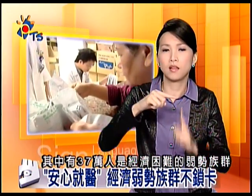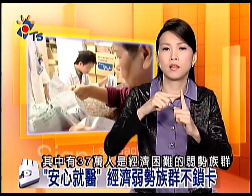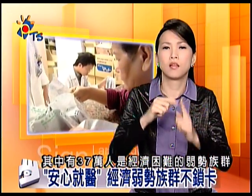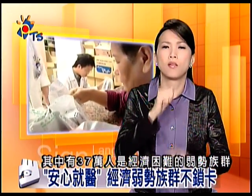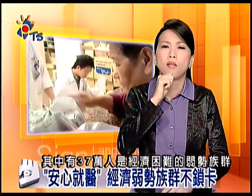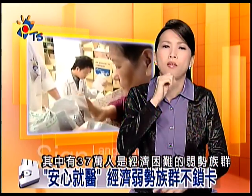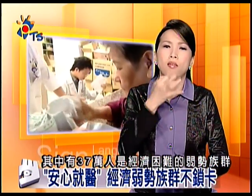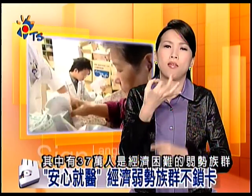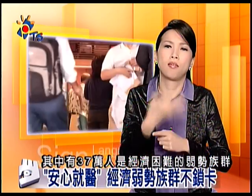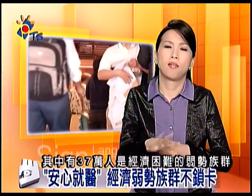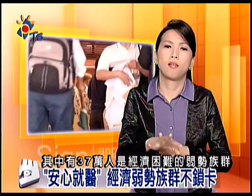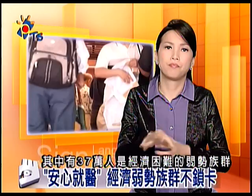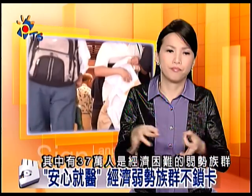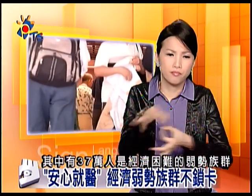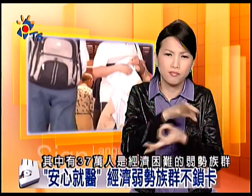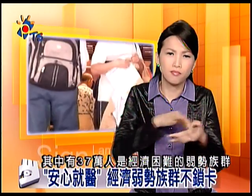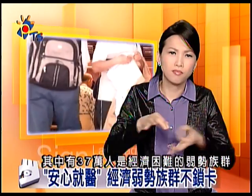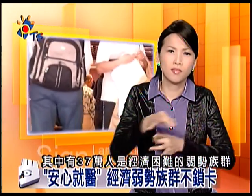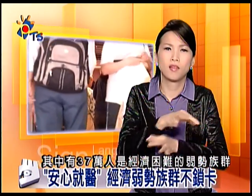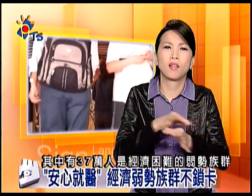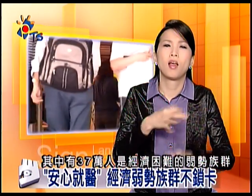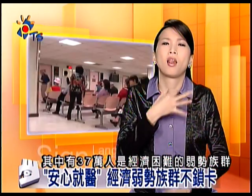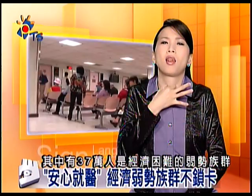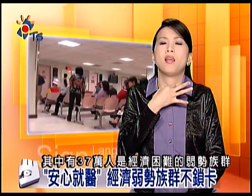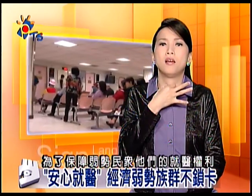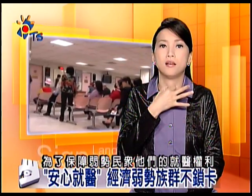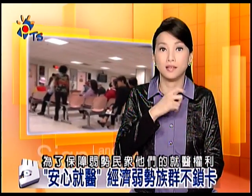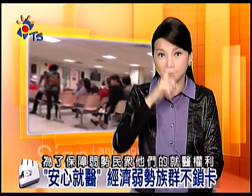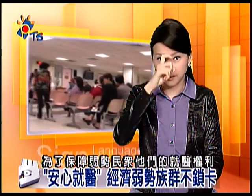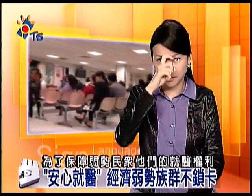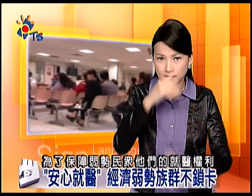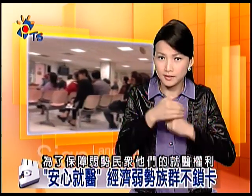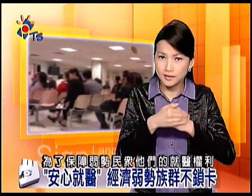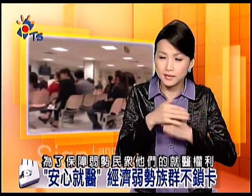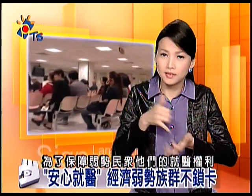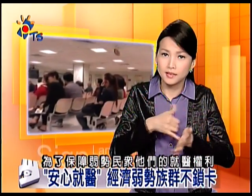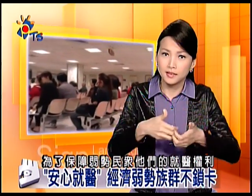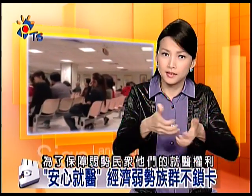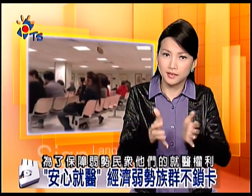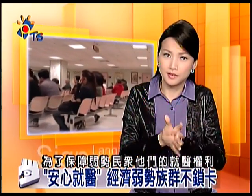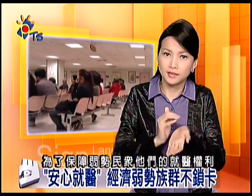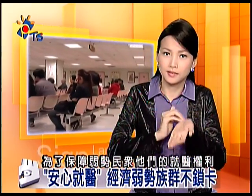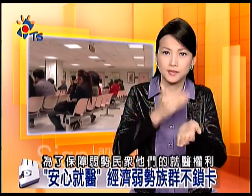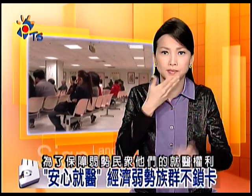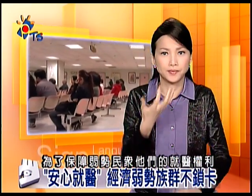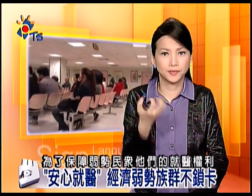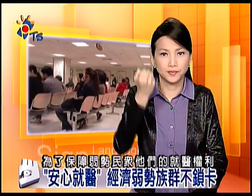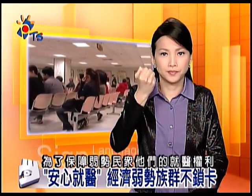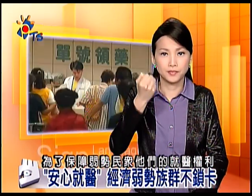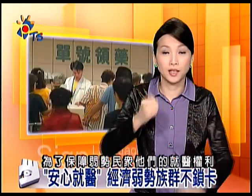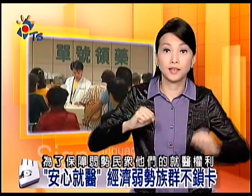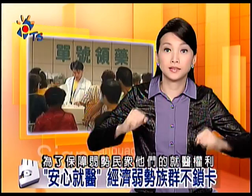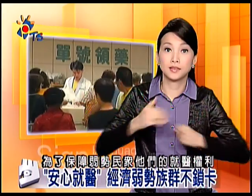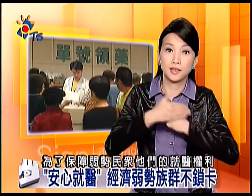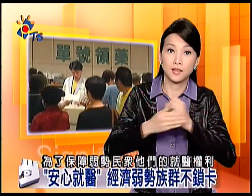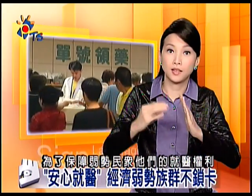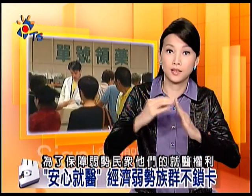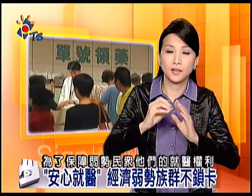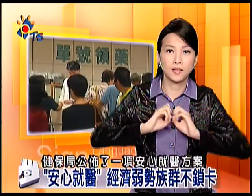37万人是经济困难的弱势族群。为了要保障这些弱势民众他们的就医权利，健